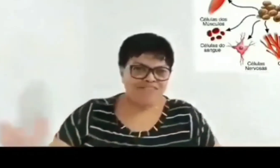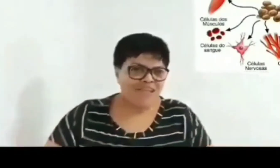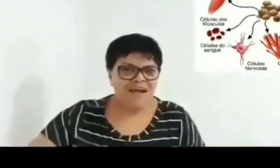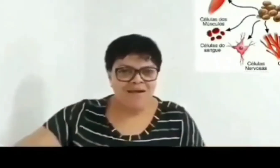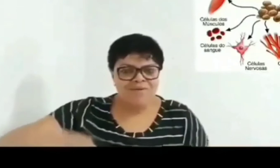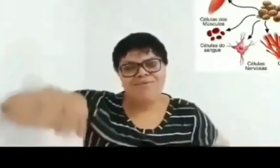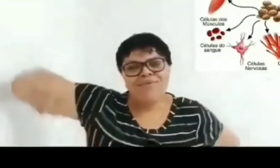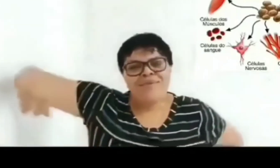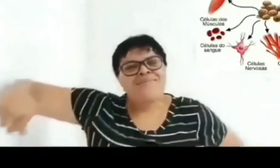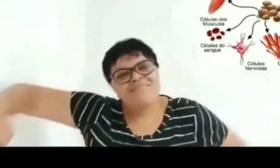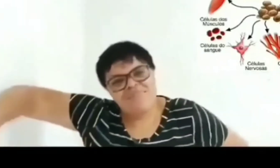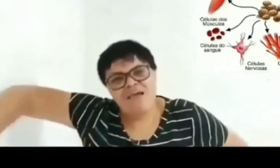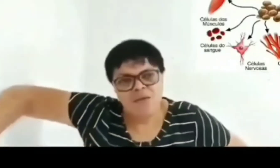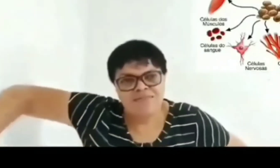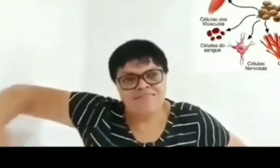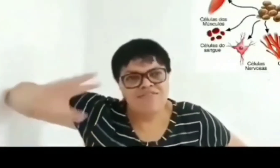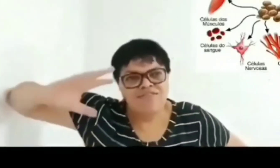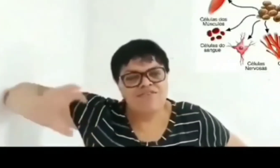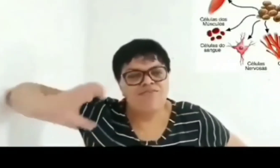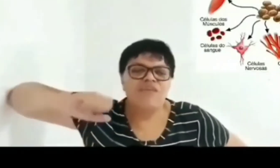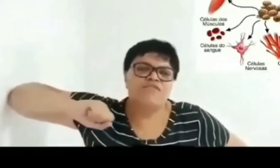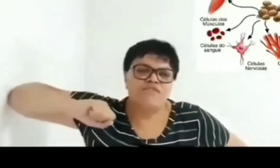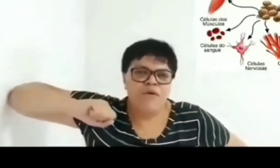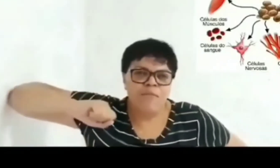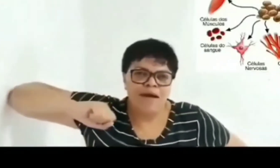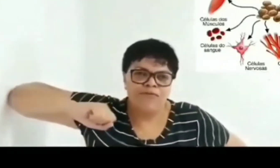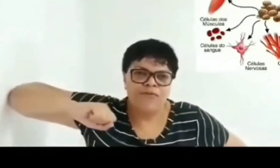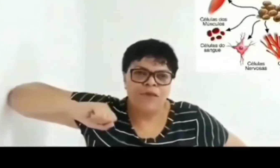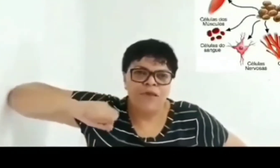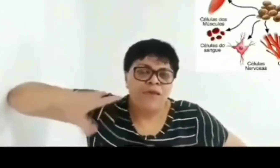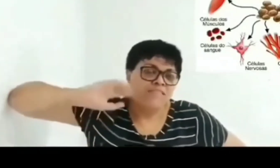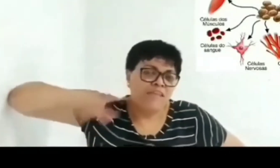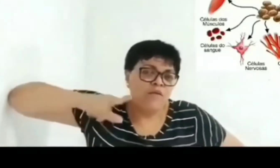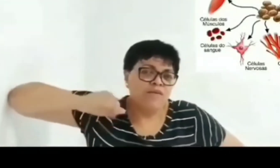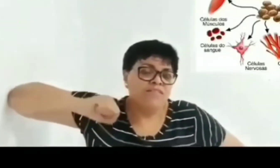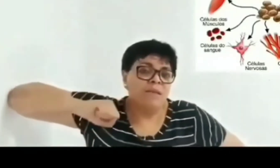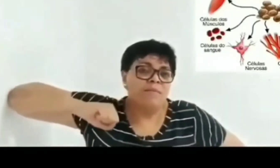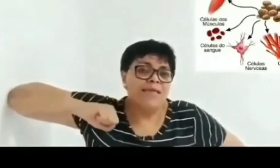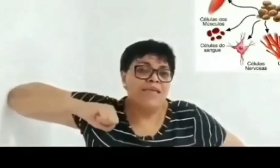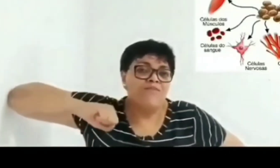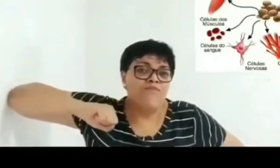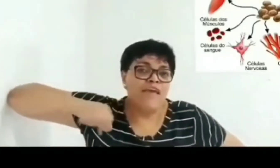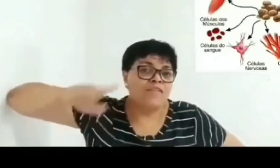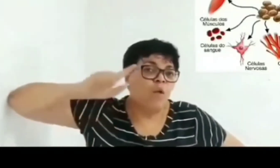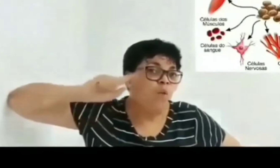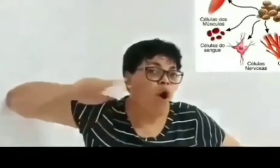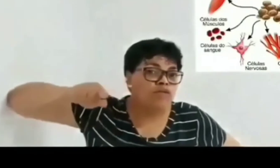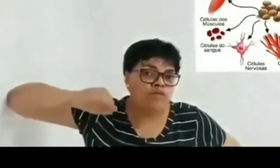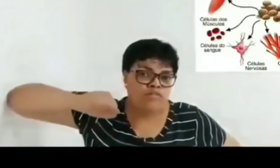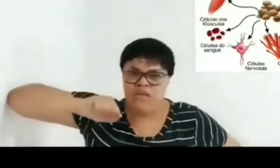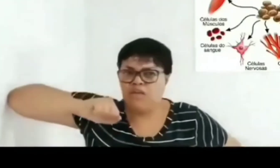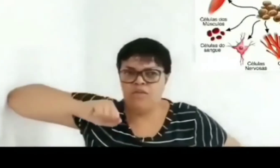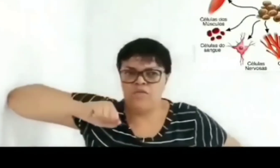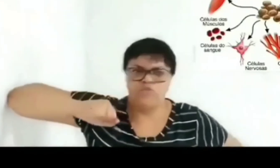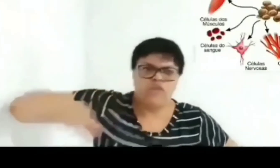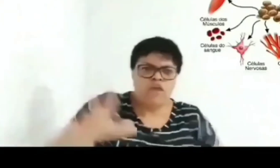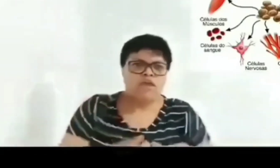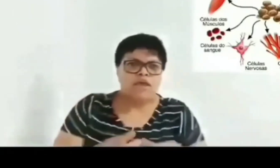de bastão, células de diversos formatos. Células também que infectam outros seres vivos